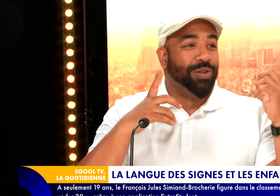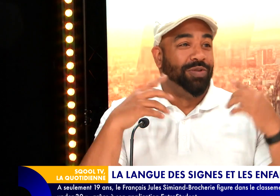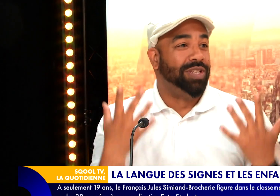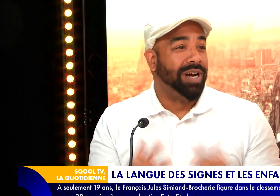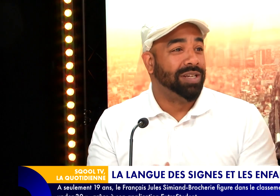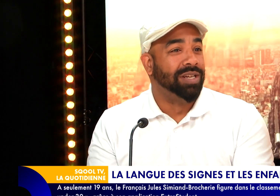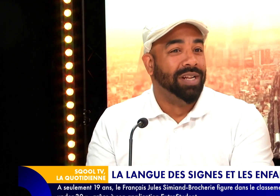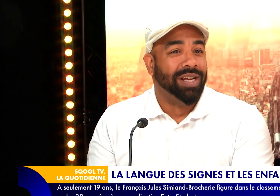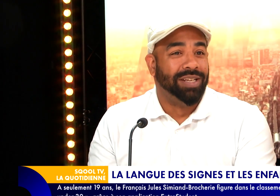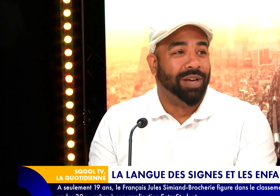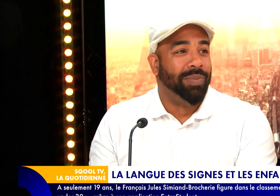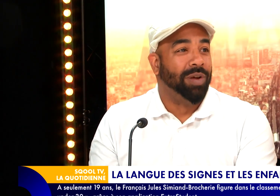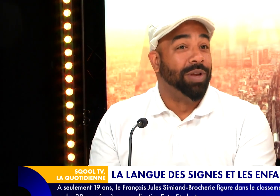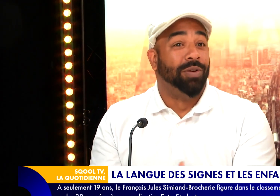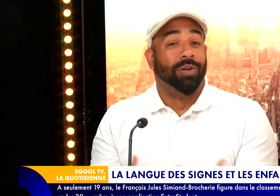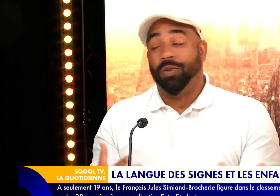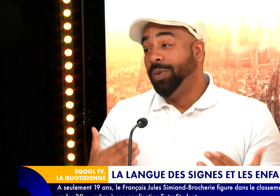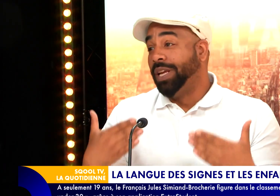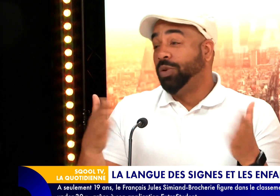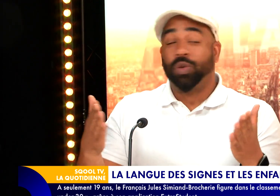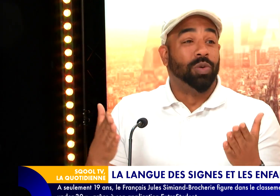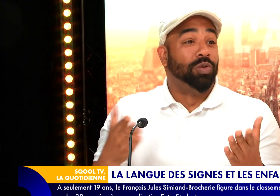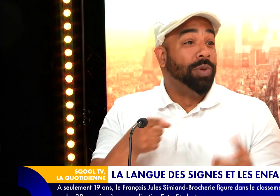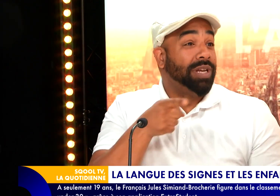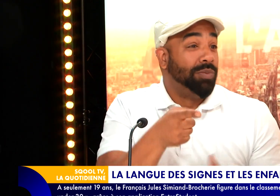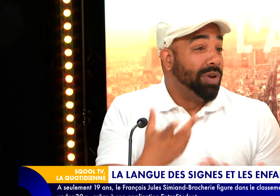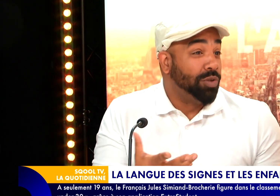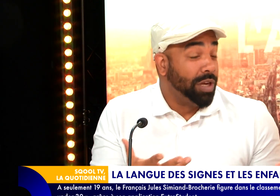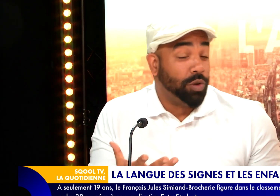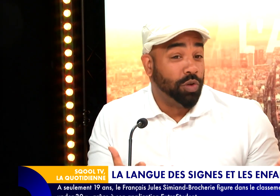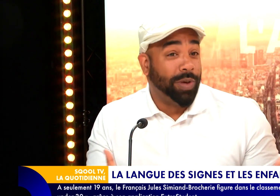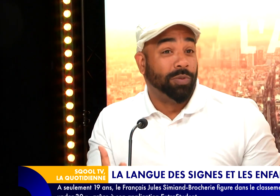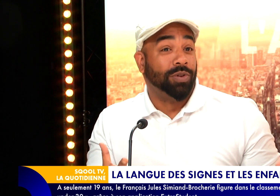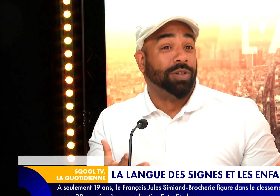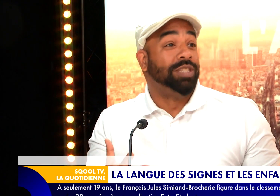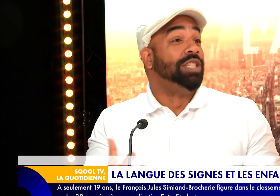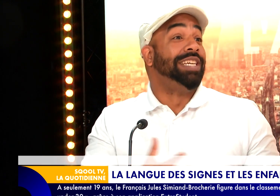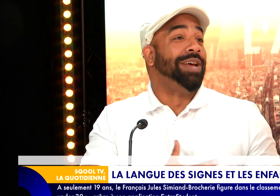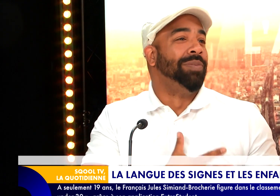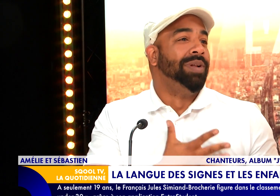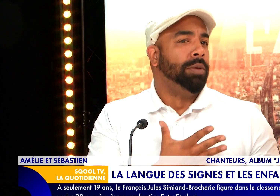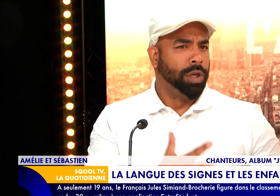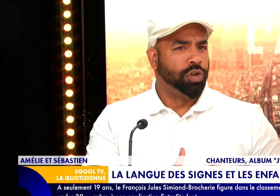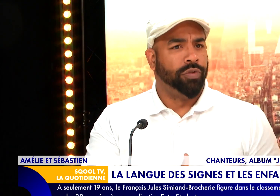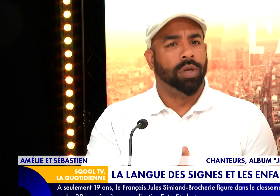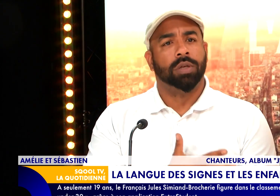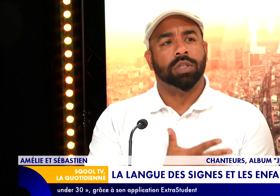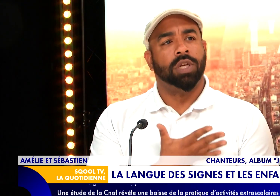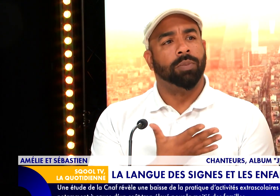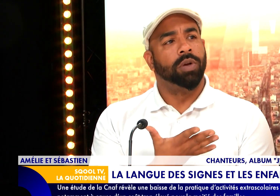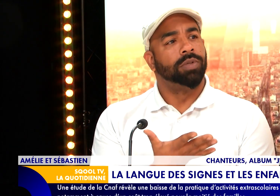le visage, et ça permet de mettre quelque chose, de mettre un point sur quelque chose. Par exemple, si j'aime, et que je fais j'aime comme